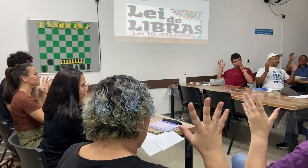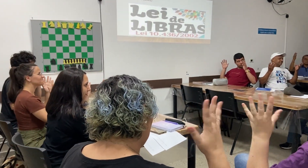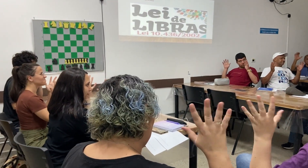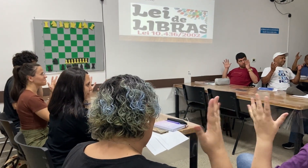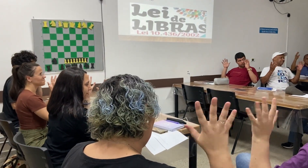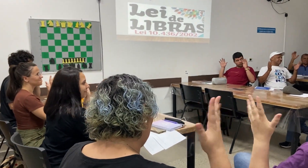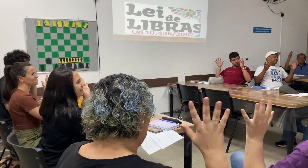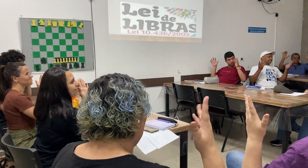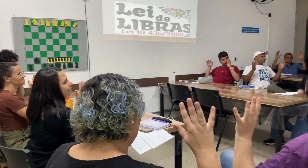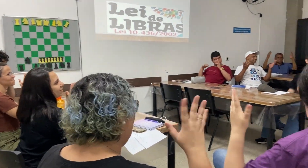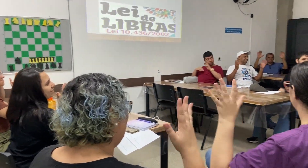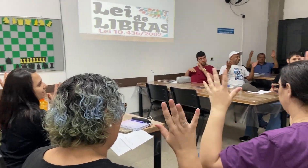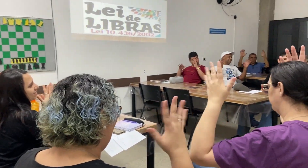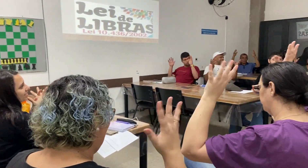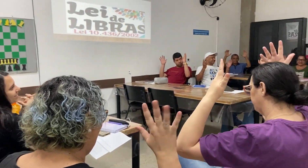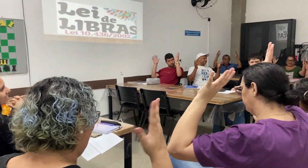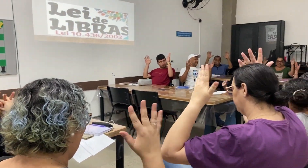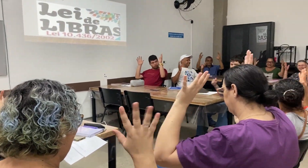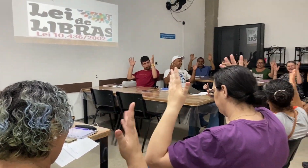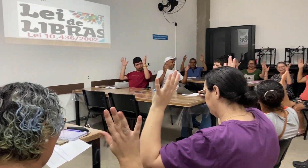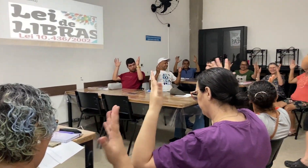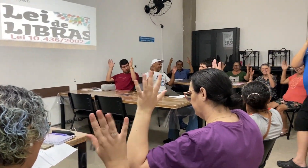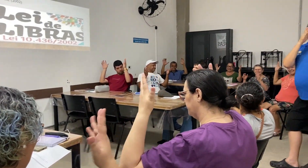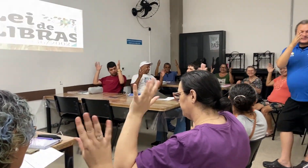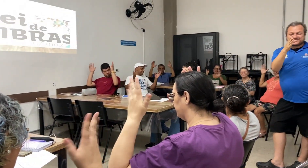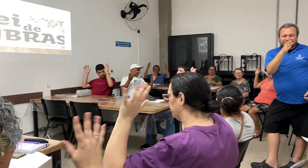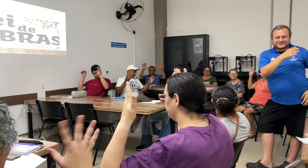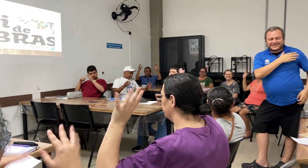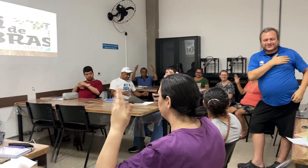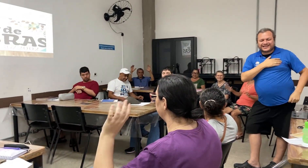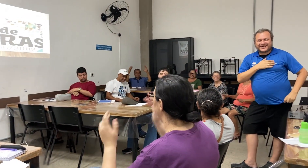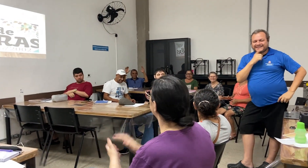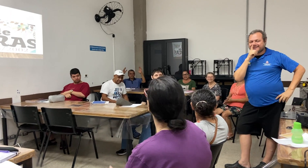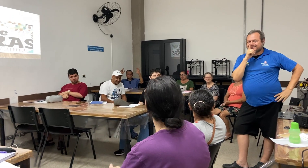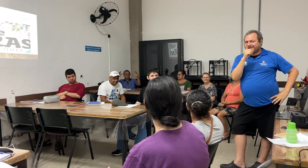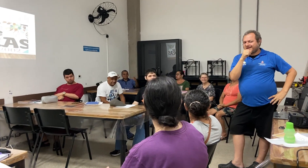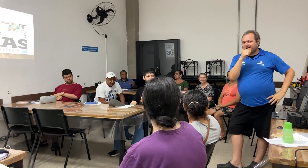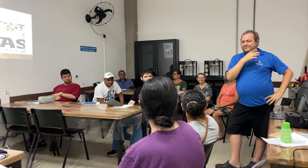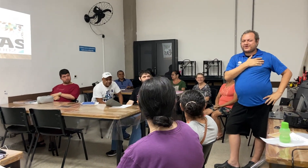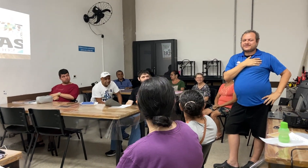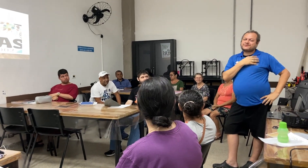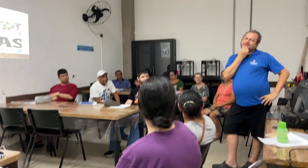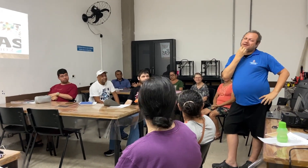Surdos. Aê! Muito bem! Espero que vocês tenham gostado, galera, e até a próxima.